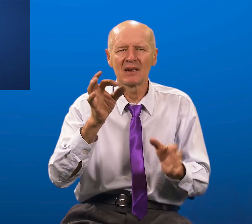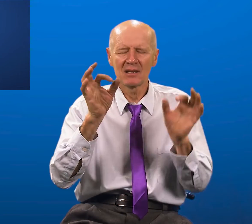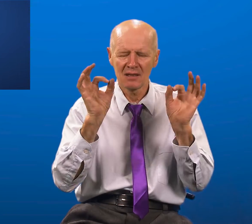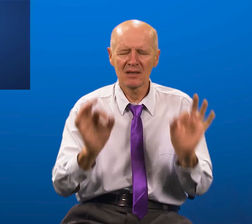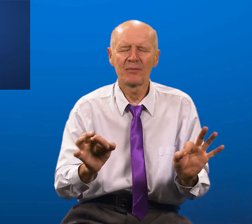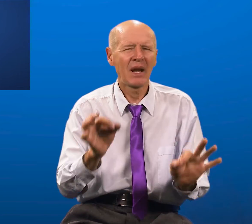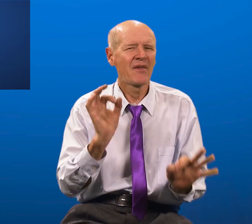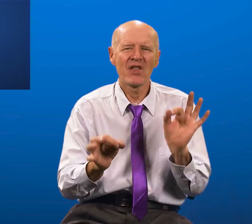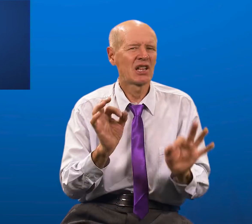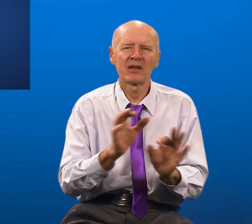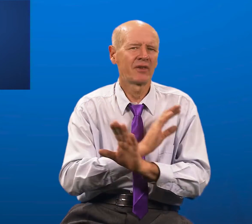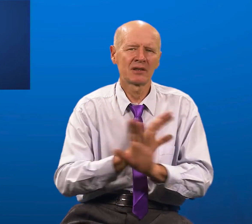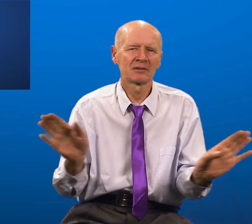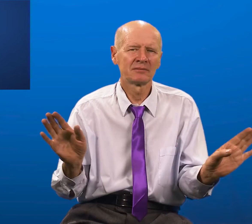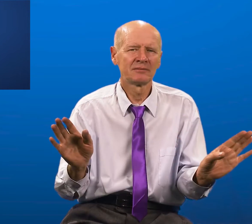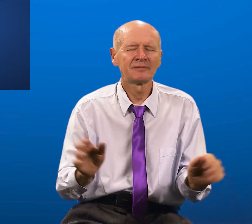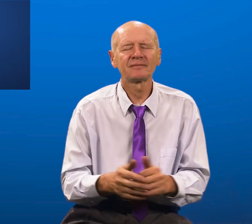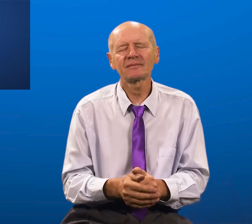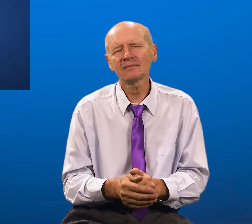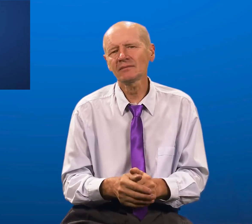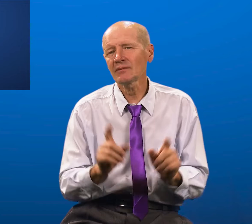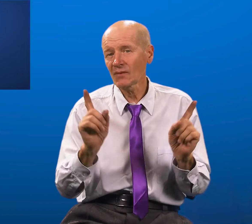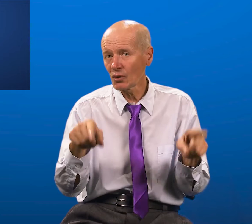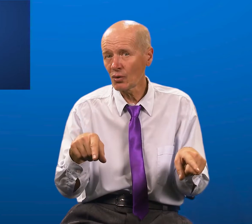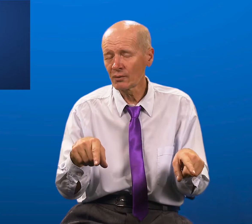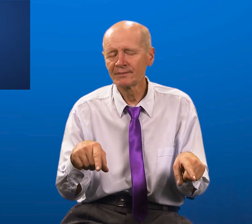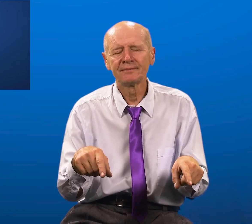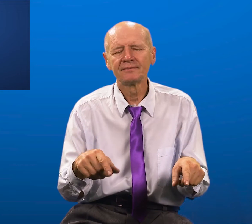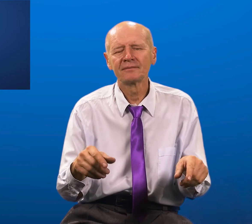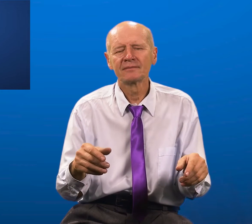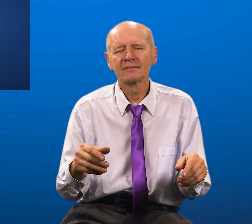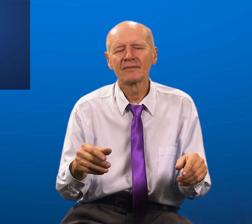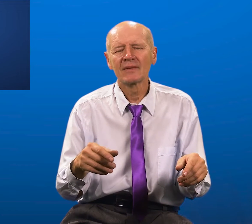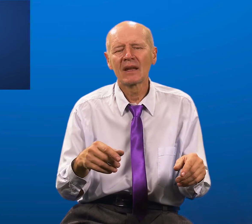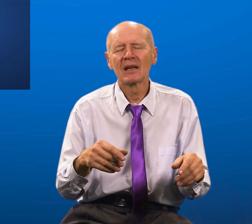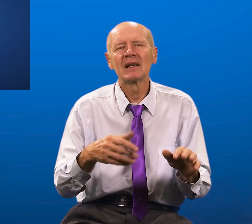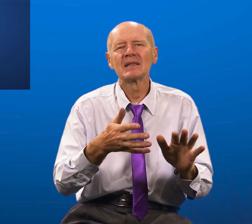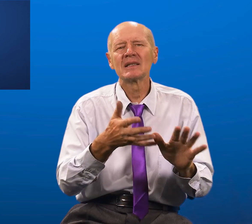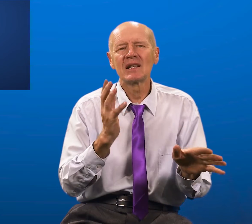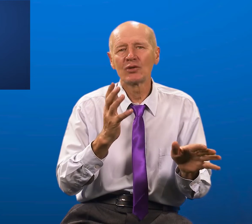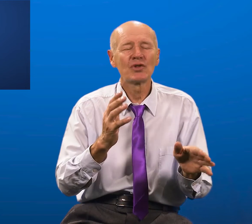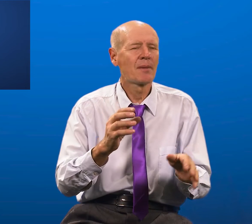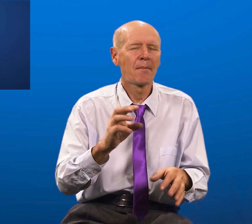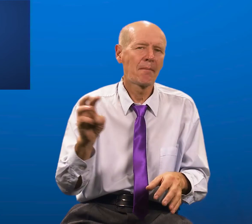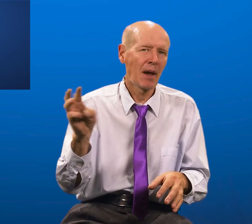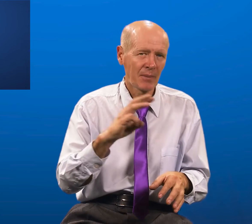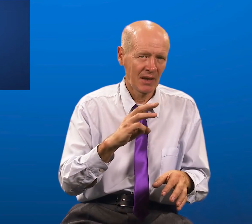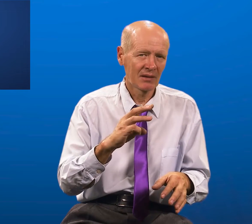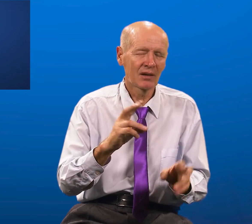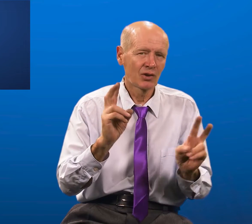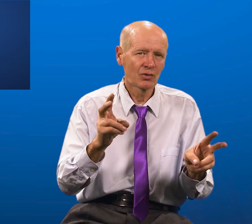несправедливость. Но хочу подчеркнуть следующий момент о том, что тот, кто